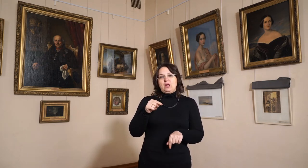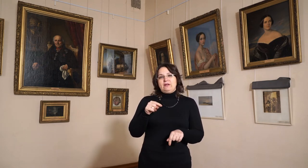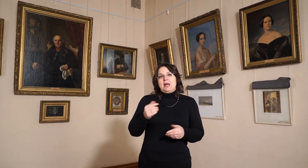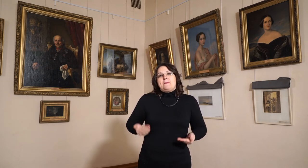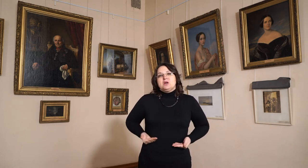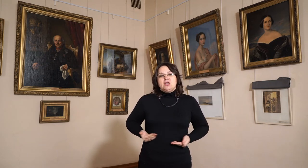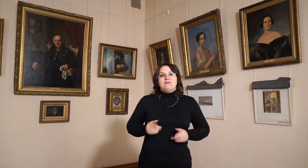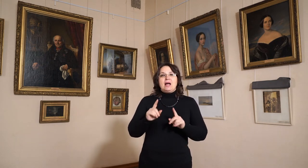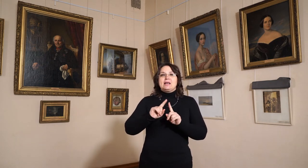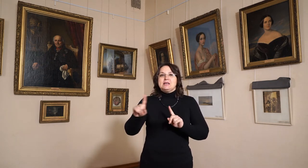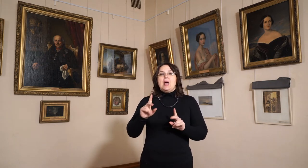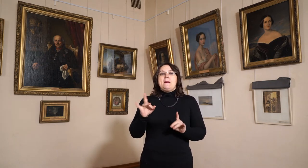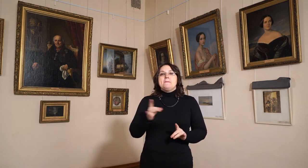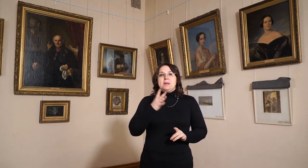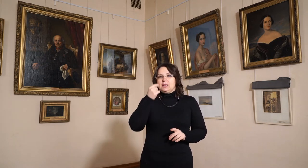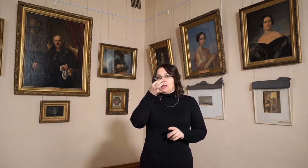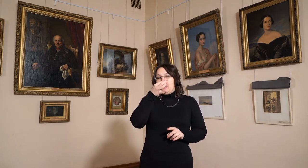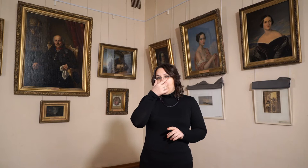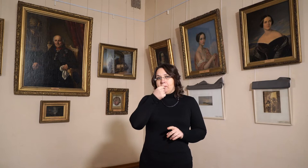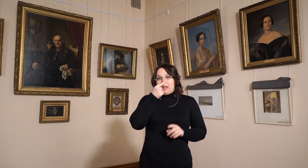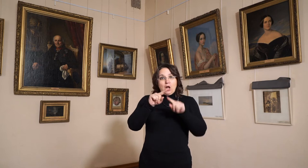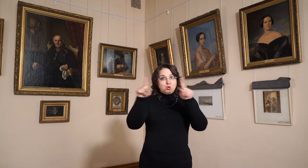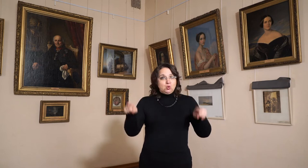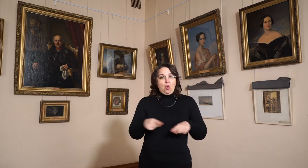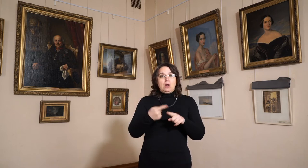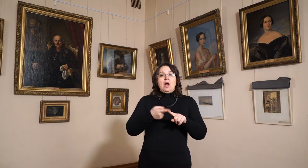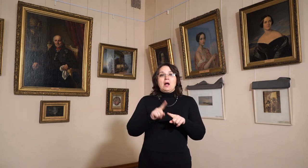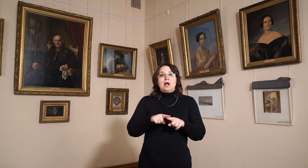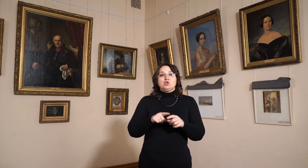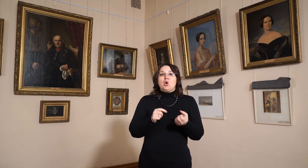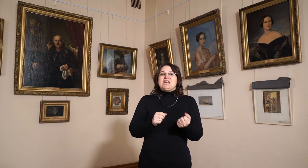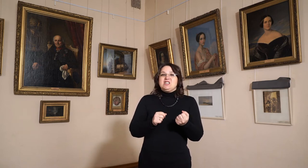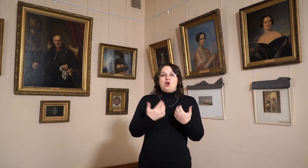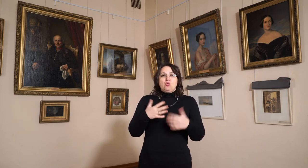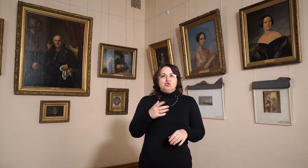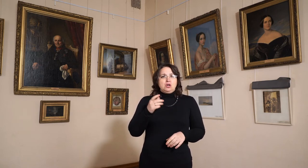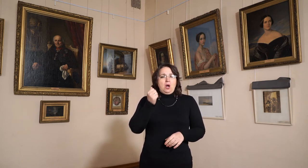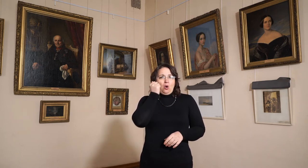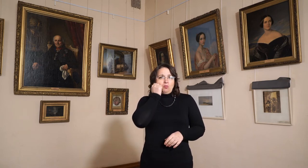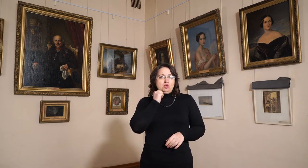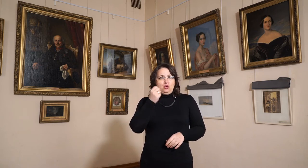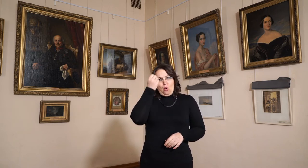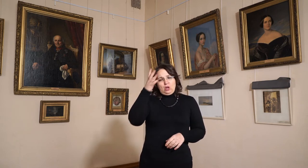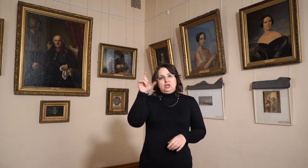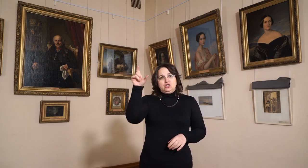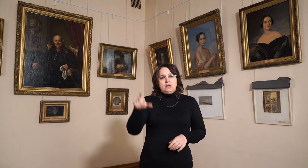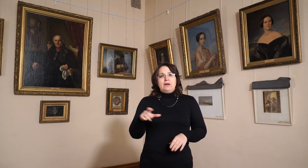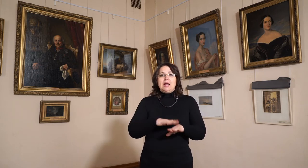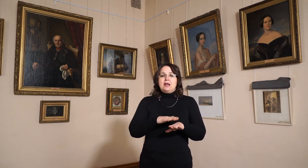как этот белый платок, который сжал умудренный уже человек левой рукой, снижает этот пафос